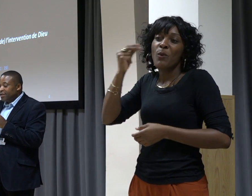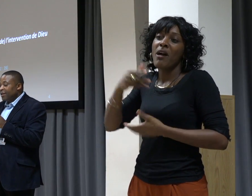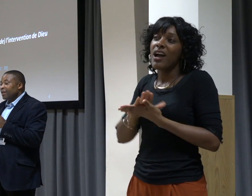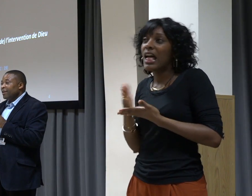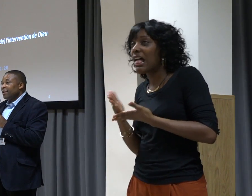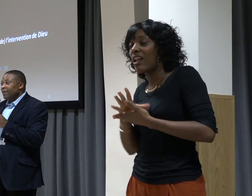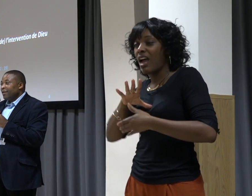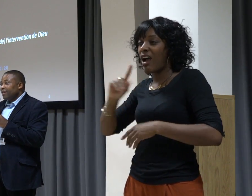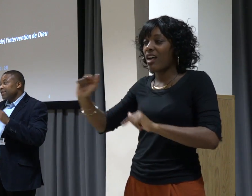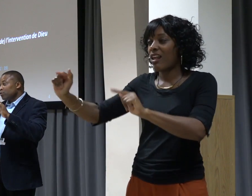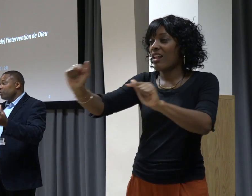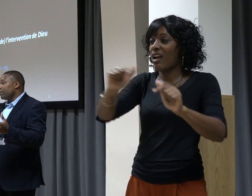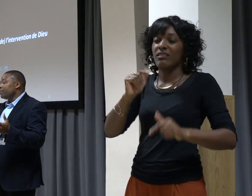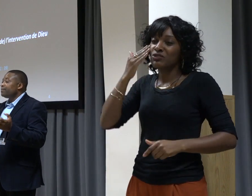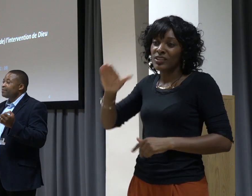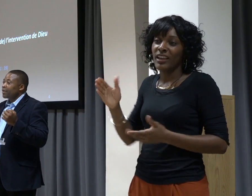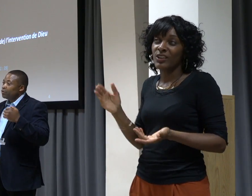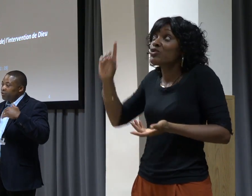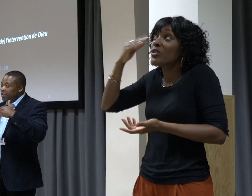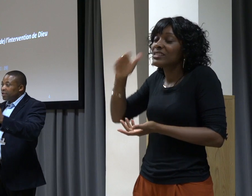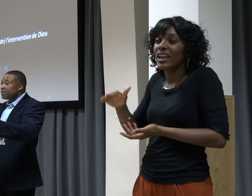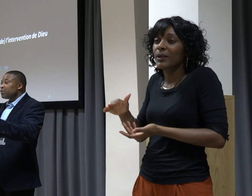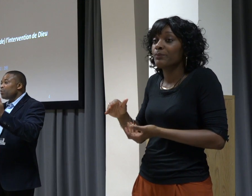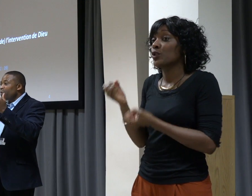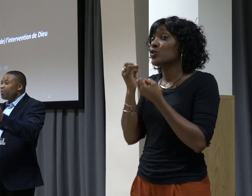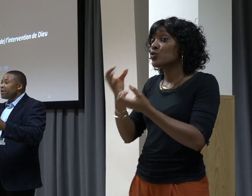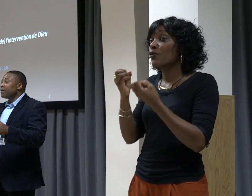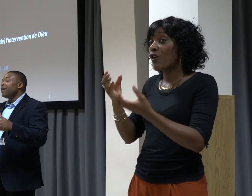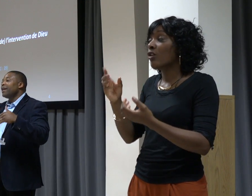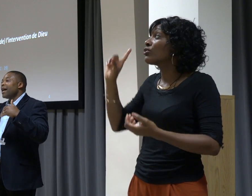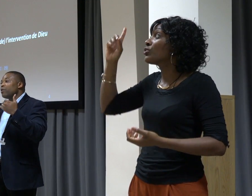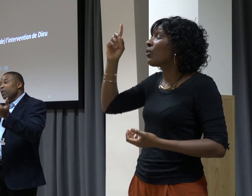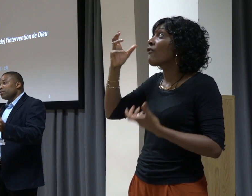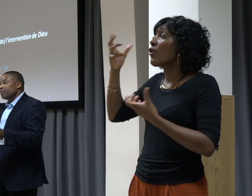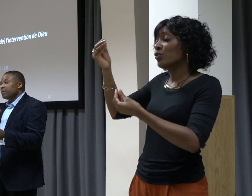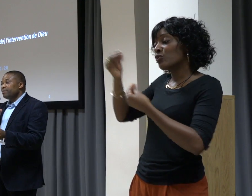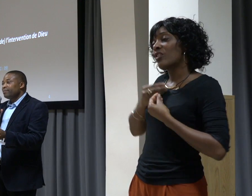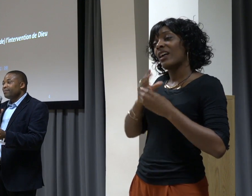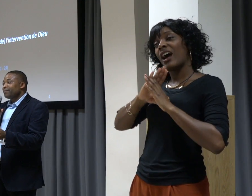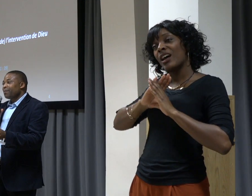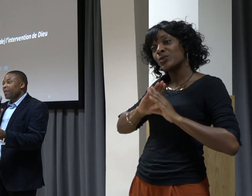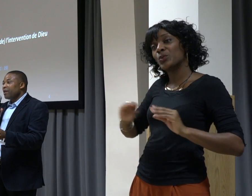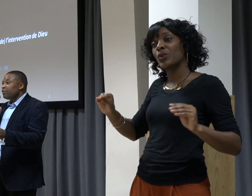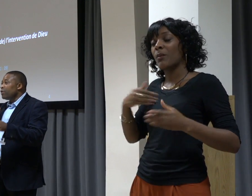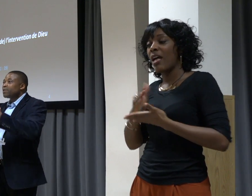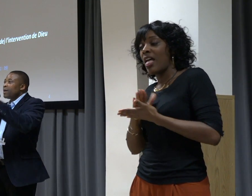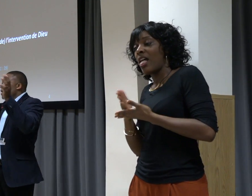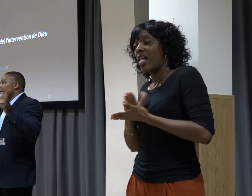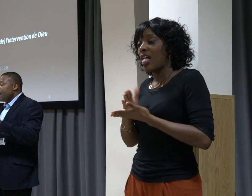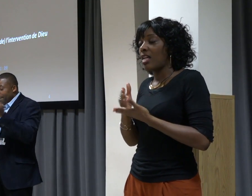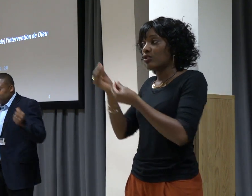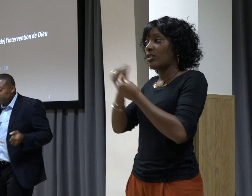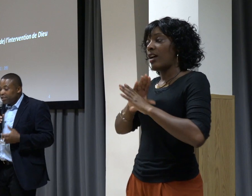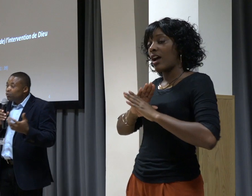existe. Et très souvent, Dieu va chercher, comme un bon père, à nous rassurer. Il ne nous laisse